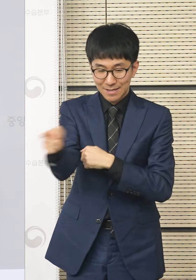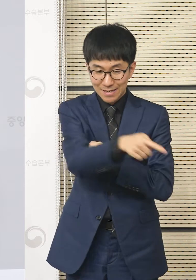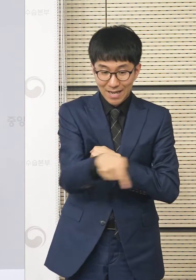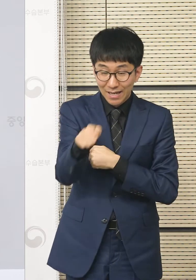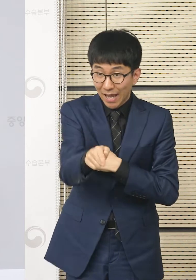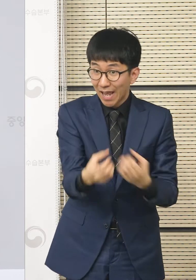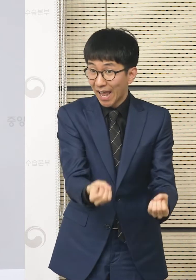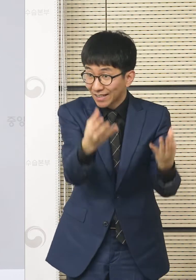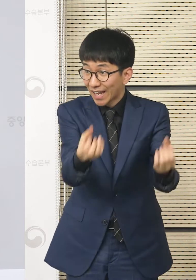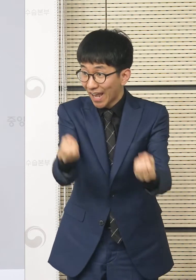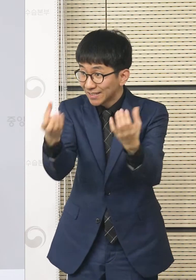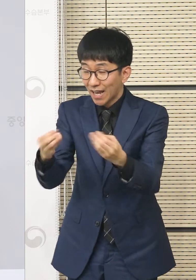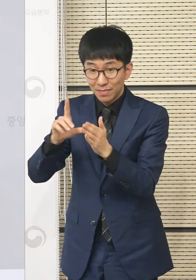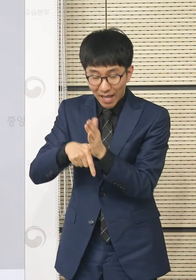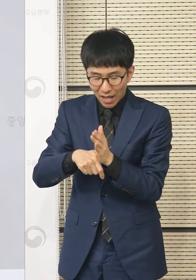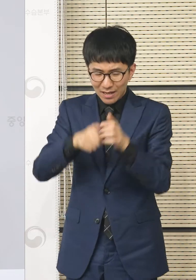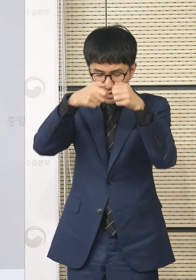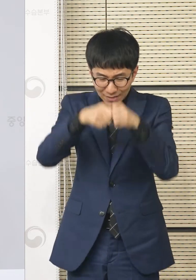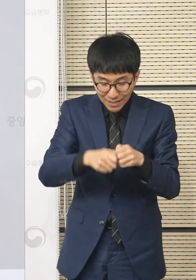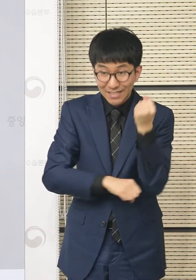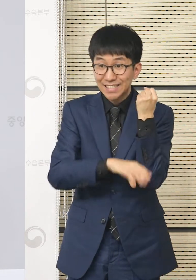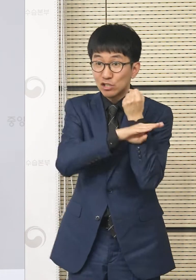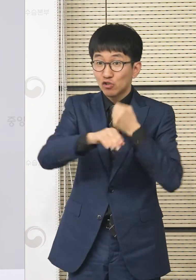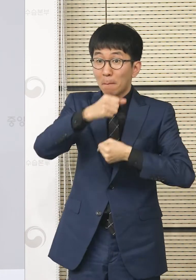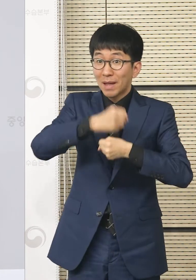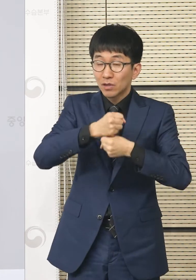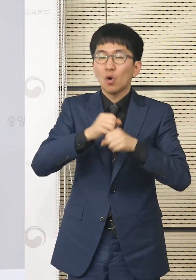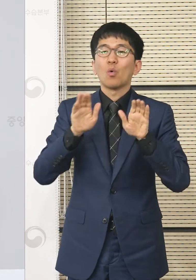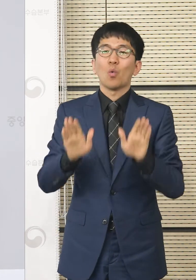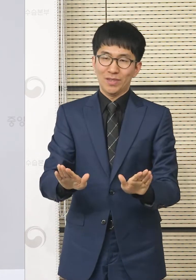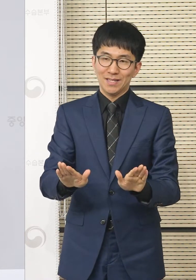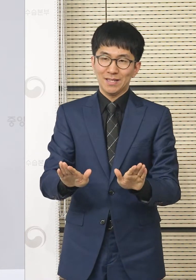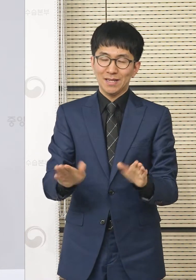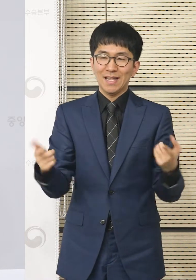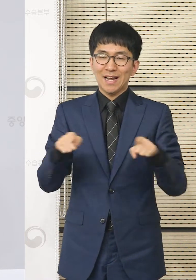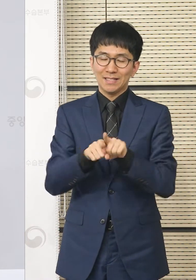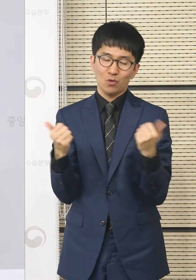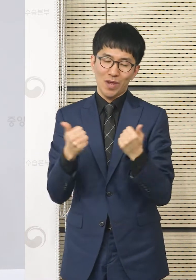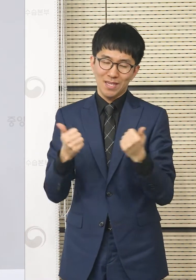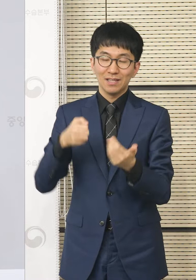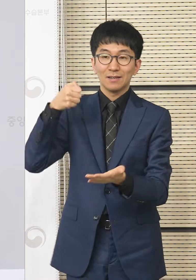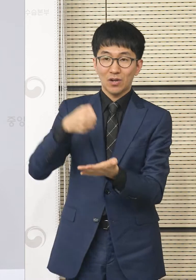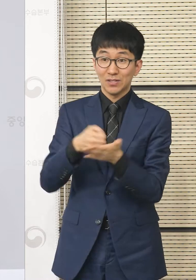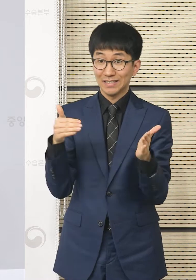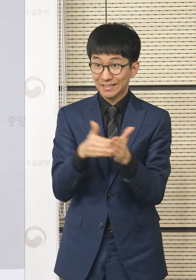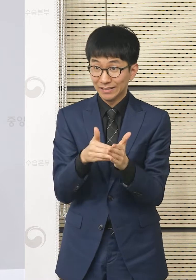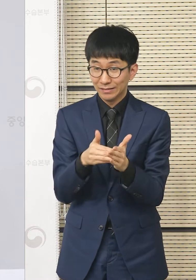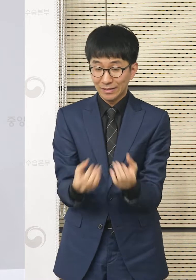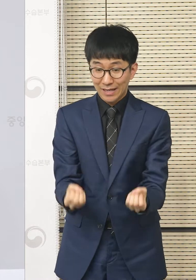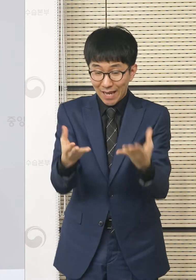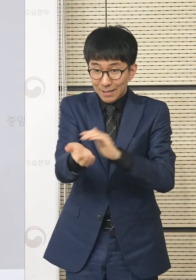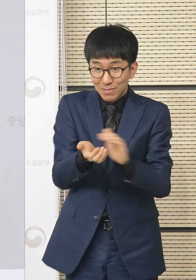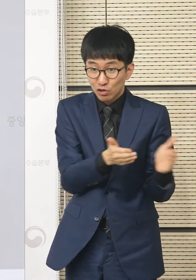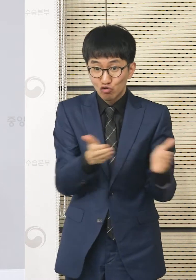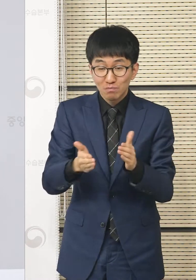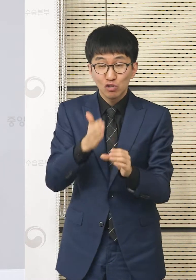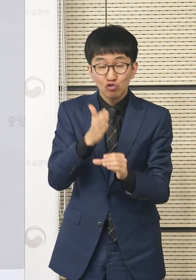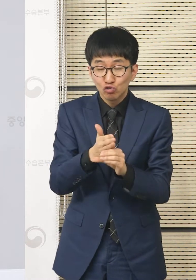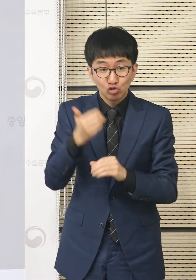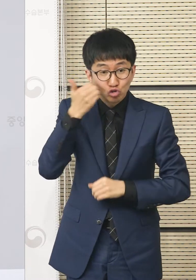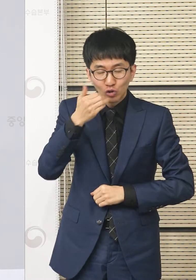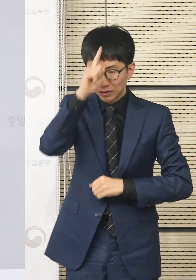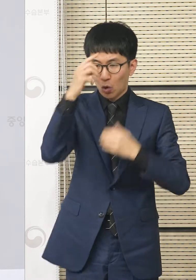지방자치단체의 집단 행사에 대한 세부 지침을 오늘 함께 확정하였으며 집단 행사를 준비